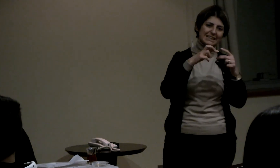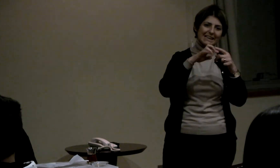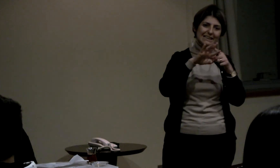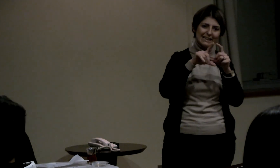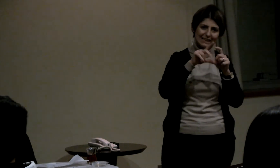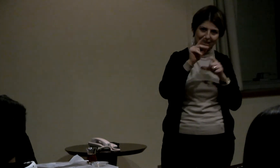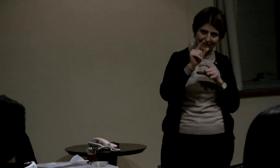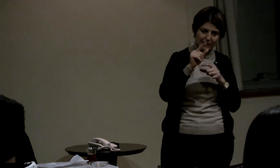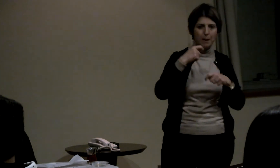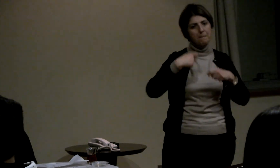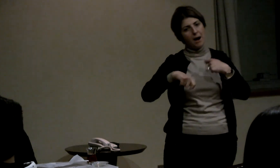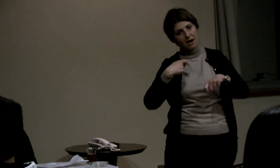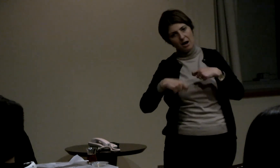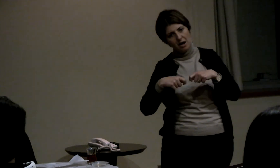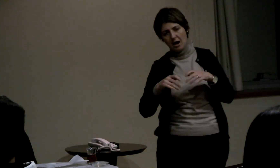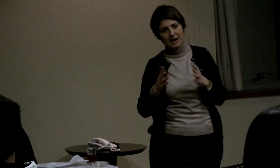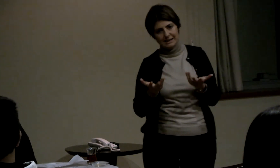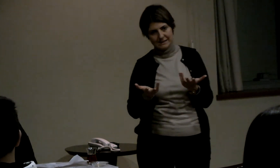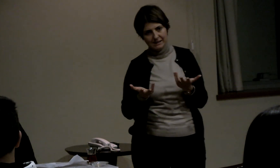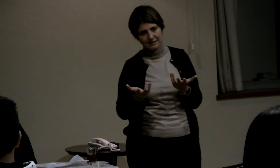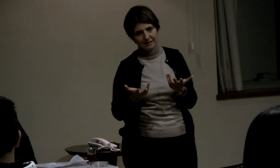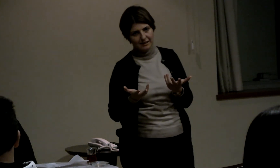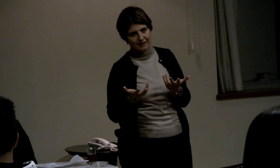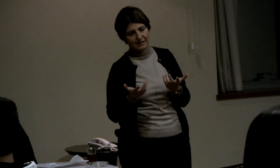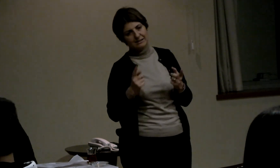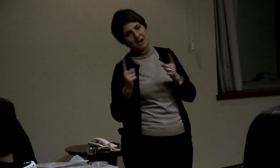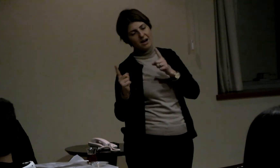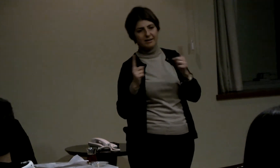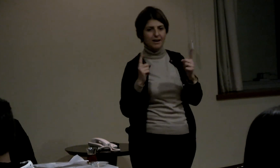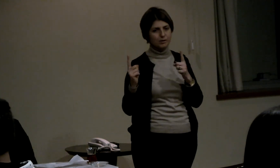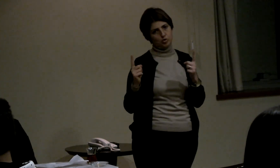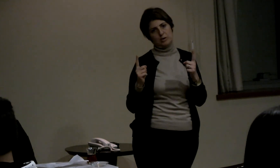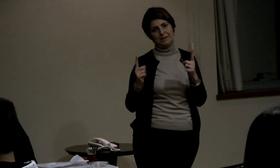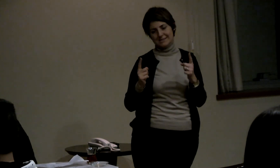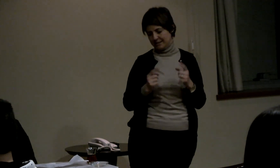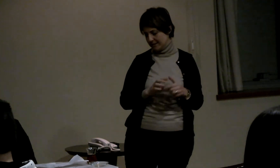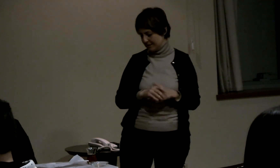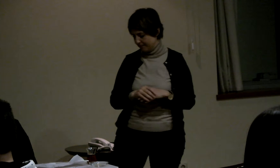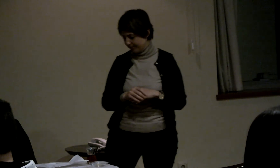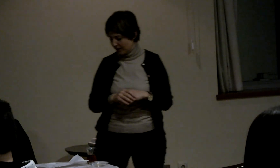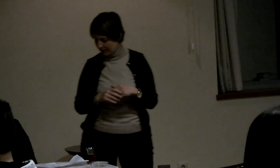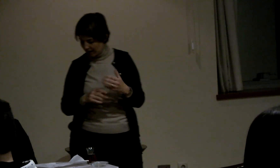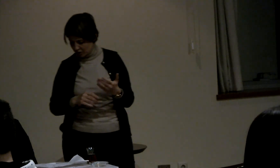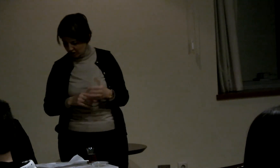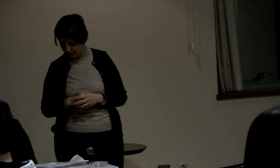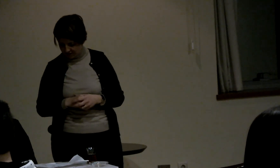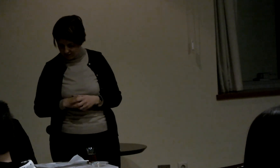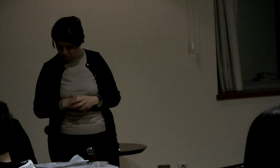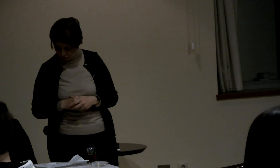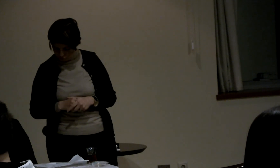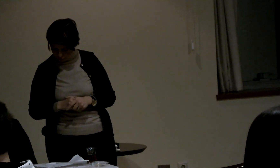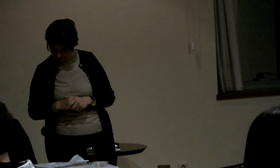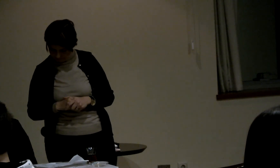kredi, banka, hangisi diye ayrı ayrı sorabilirsiniz. Karşılaşırsanız böyle bir şey.